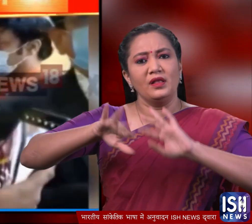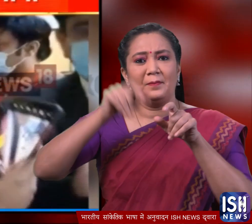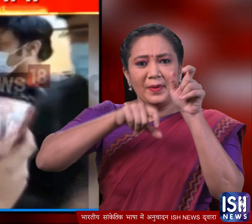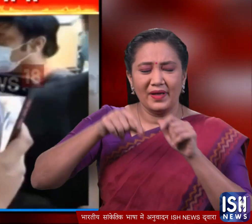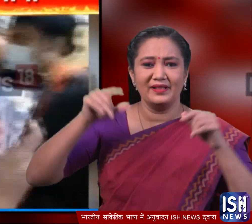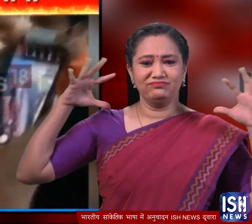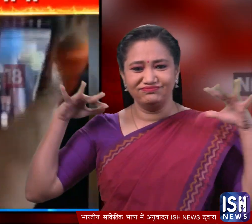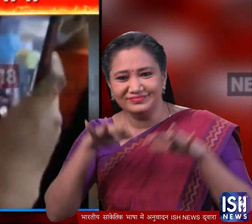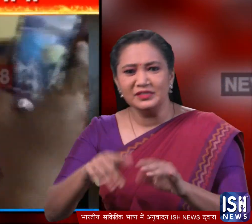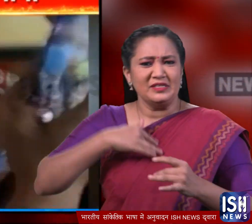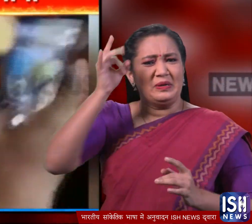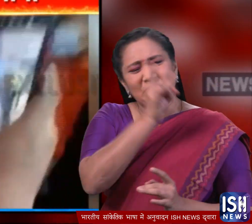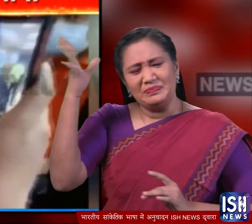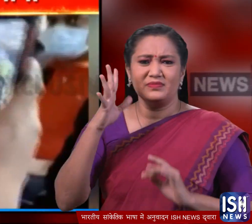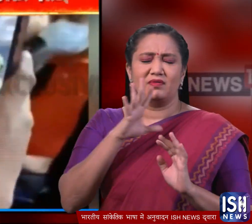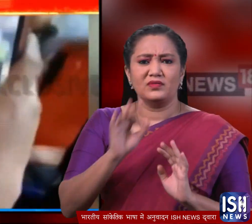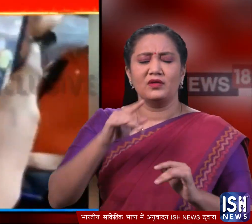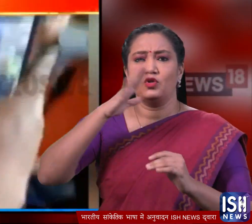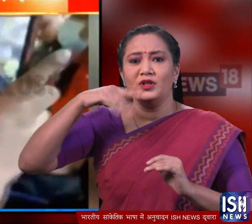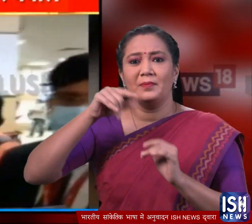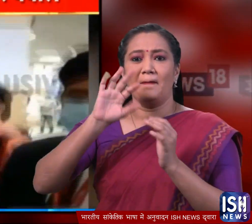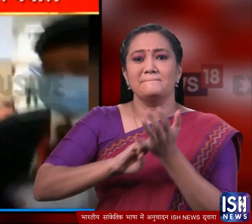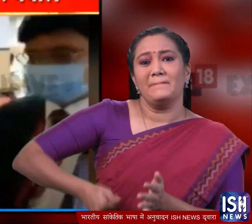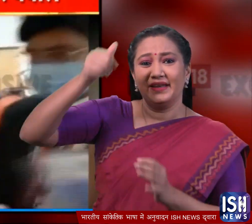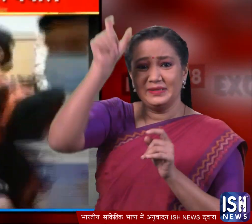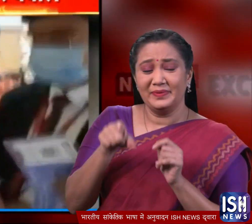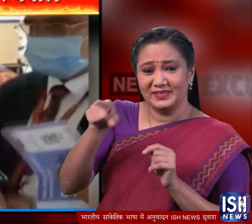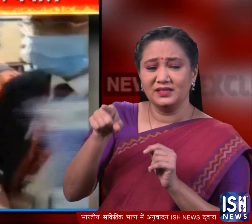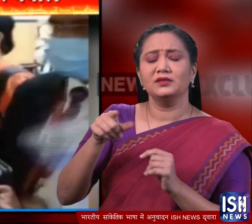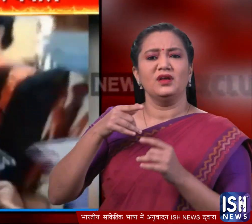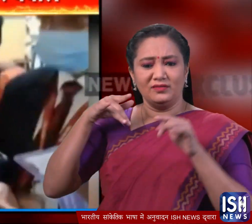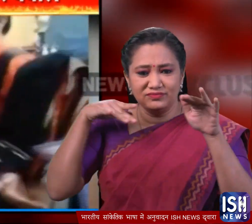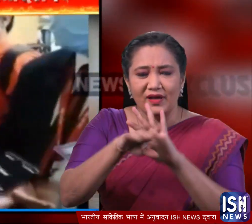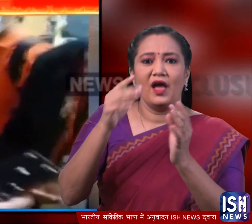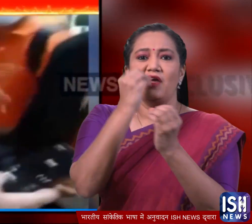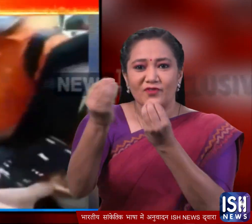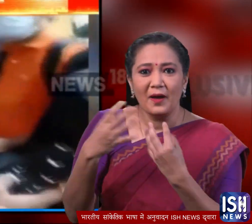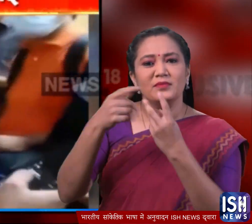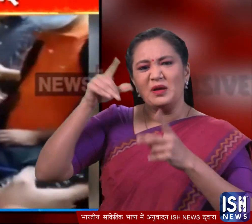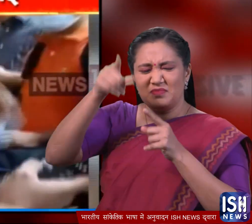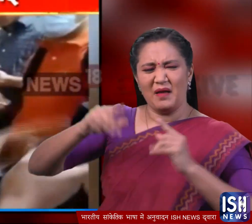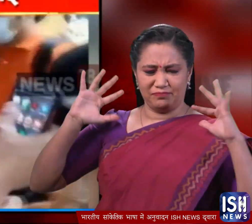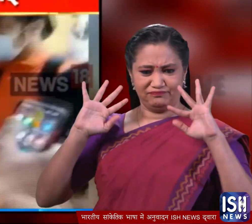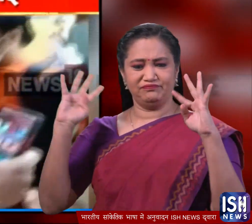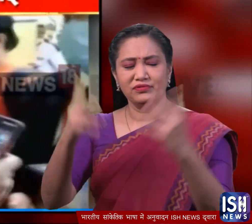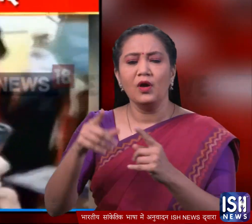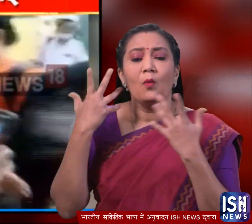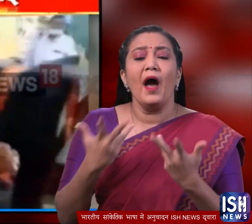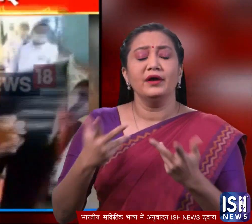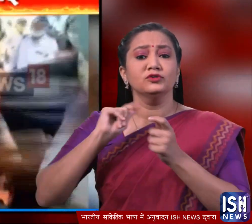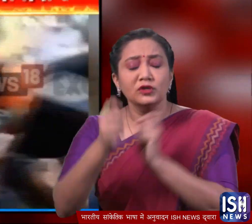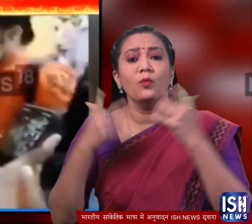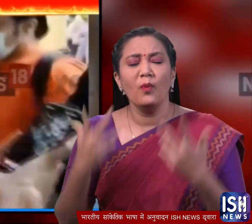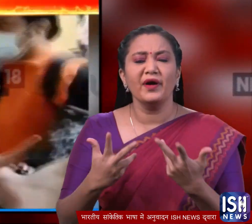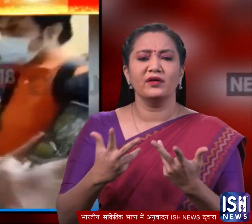जिस पर एयरपोर्ट पर पहुंचे यात्री भड़क गए। उन्होंने स्पाइसजेट एयरलाइंस के मैनेजर को घेर लिया, जो उन्हें विमान से जुड़ी जानकारी देने पहुंचे थे। रीजन क्या सर?